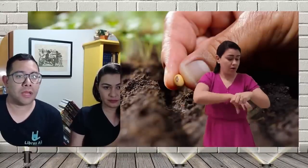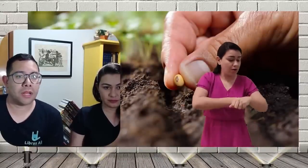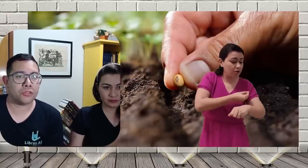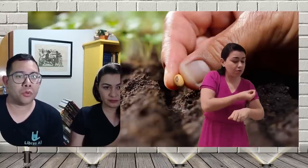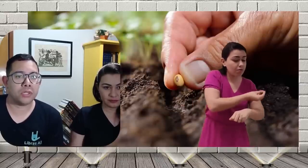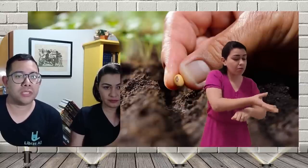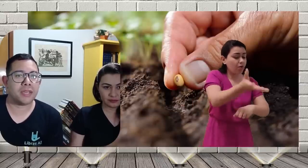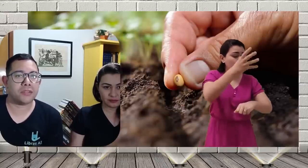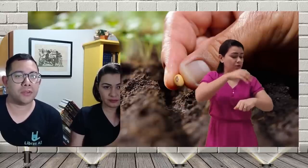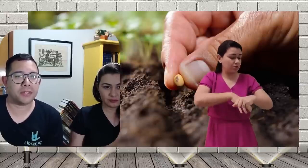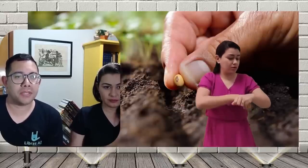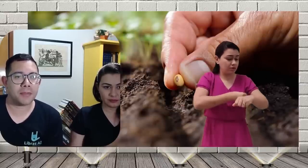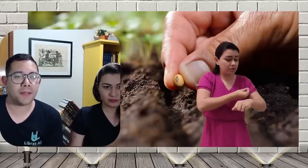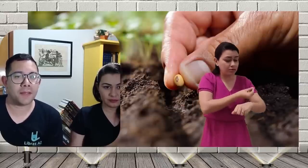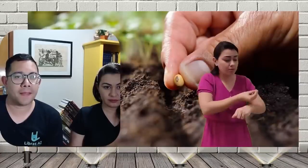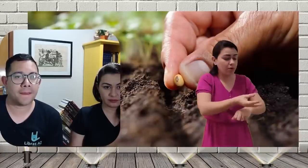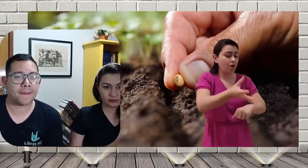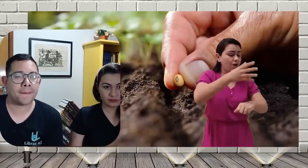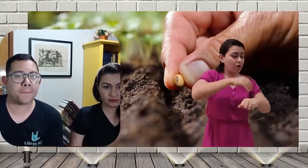Olha lá, jogou a semente, ó, percebe?